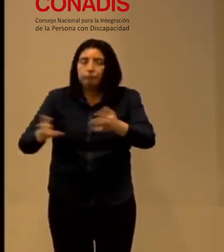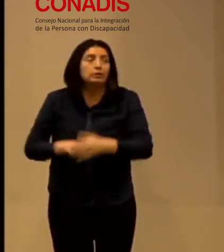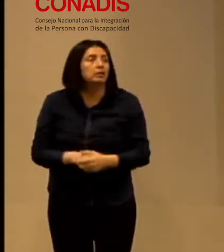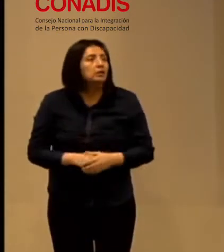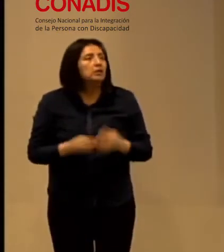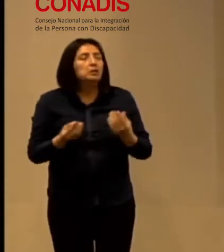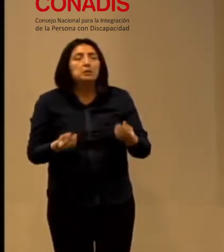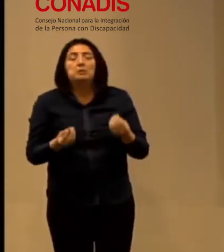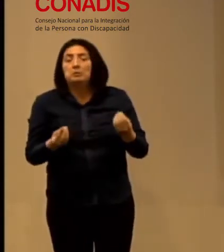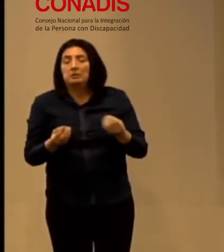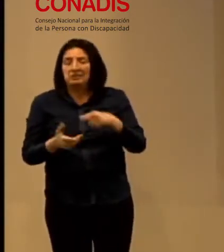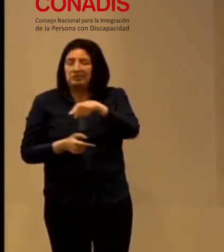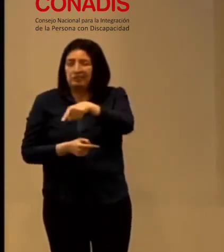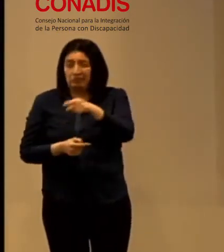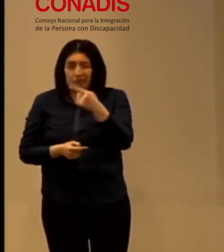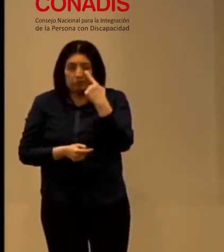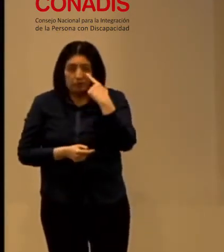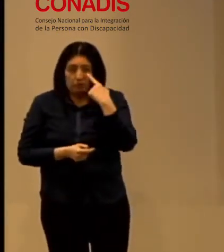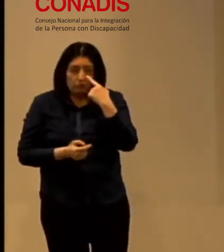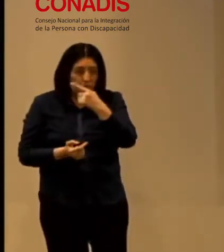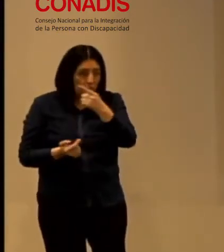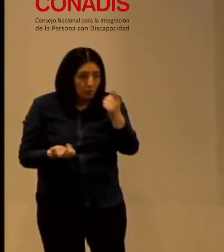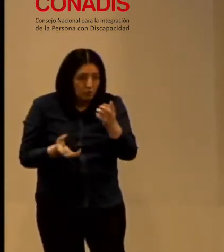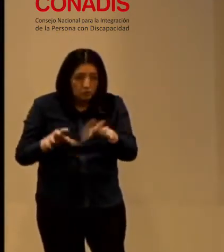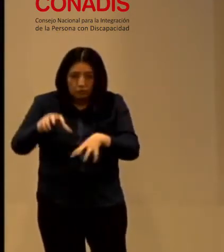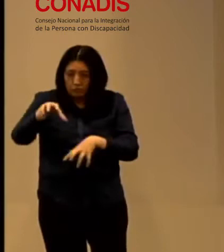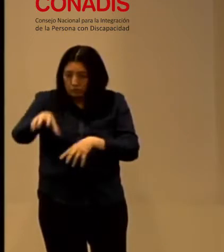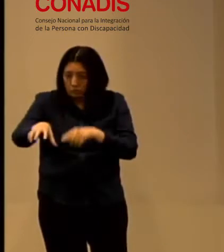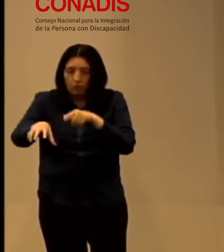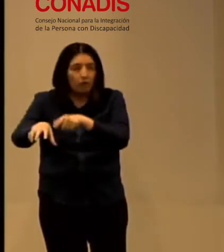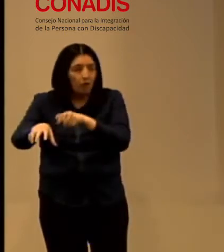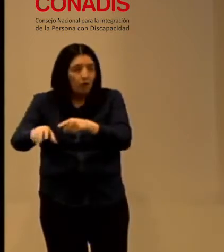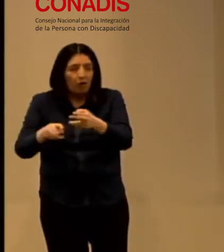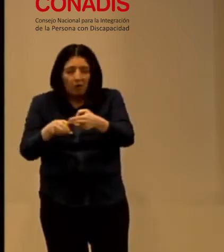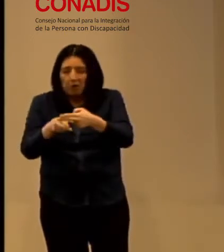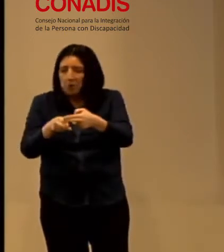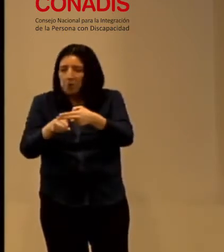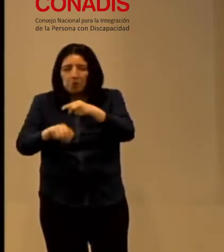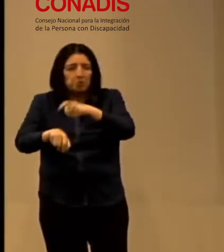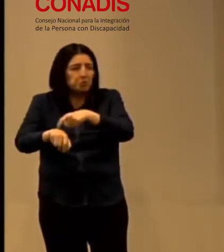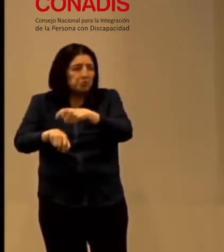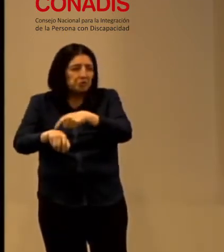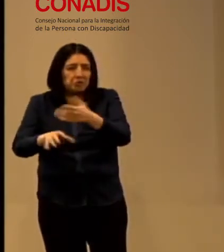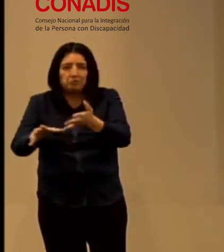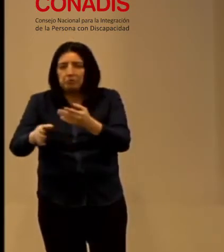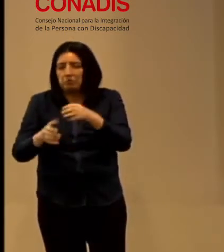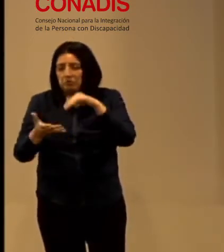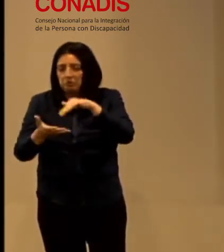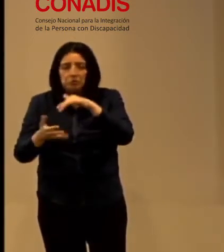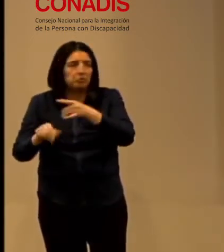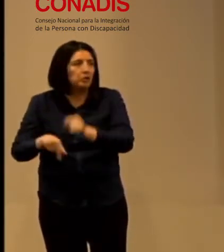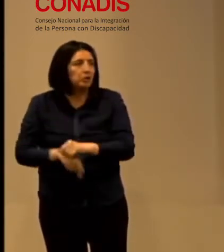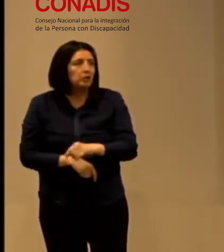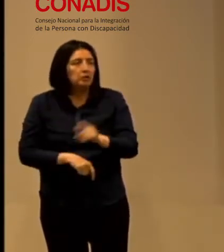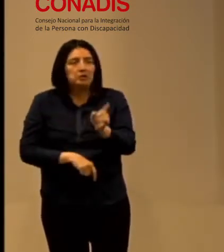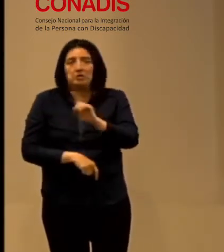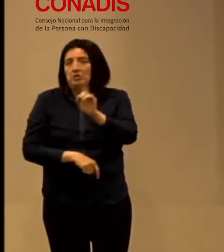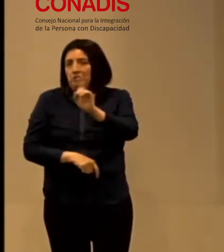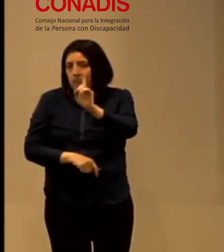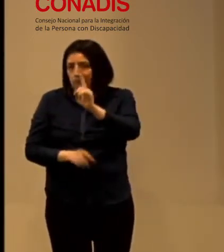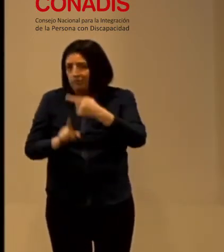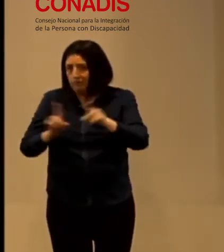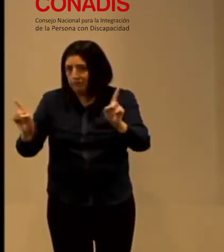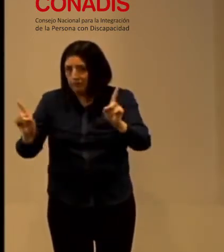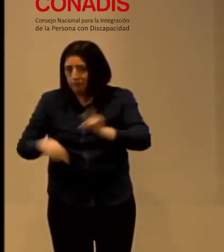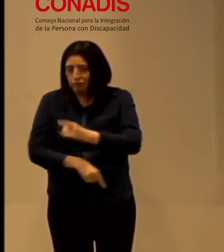La modalidad técnico-productiva sí la ubican, ¿no? Es esta modalidad de módulos cortos, es la modalidad de módulos cortos, no es la formación, no